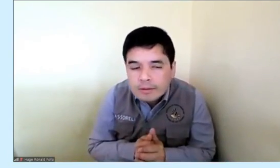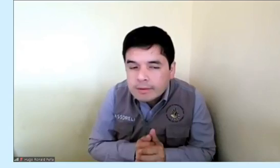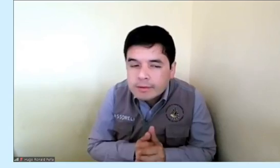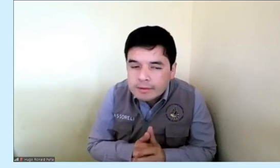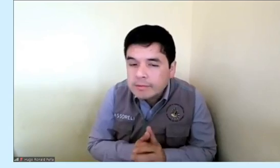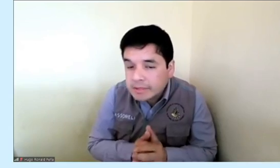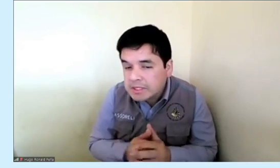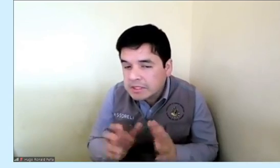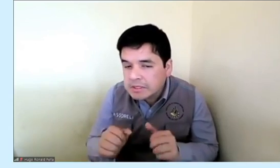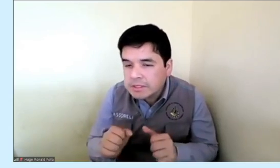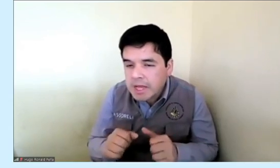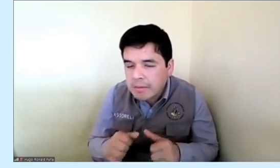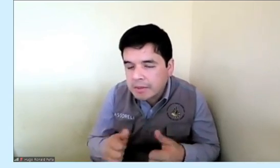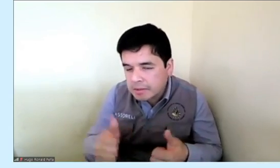niños. ¿Cuál?